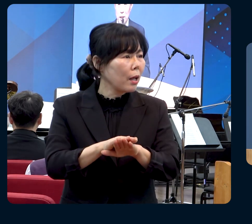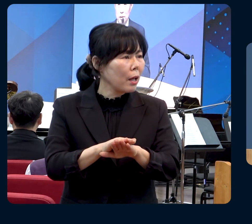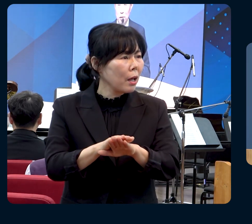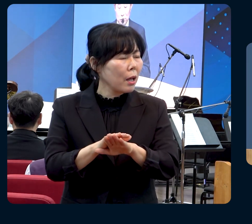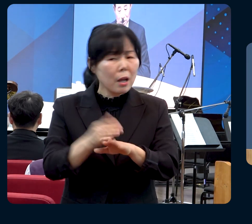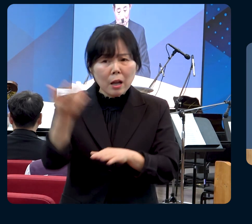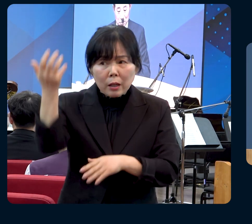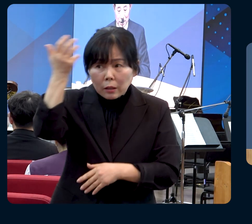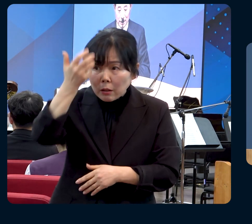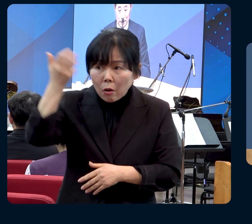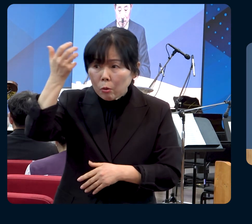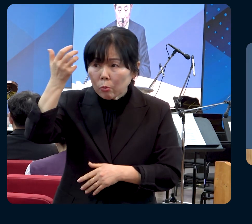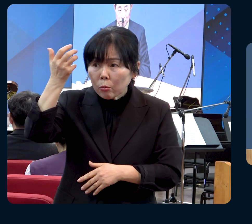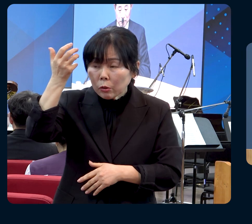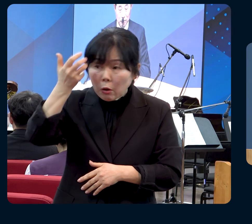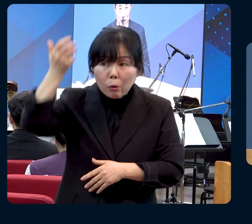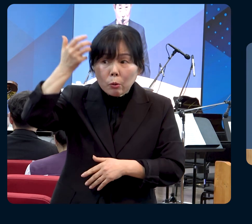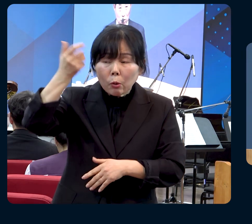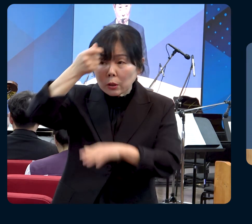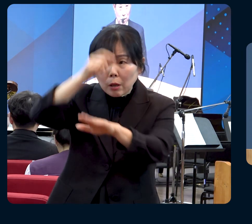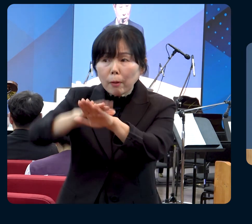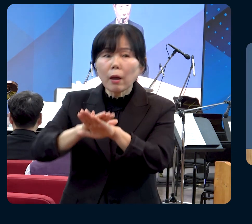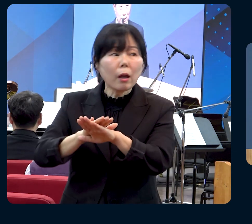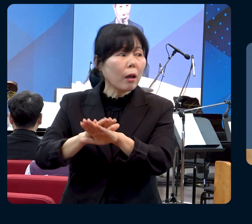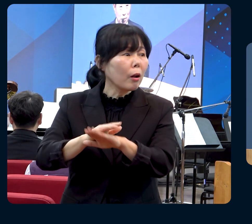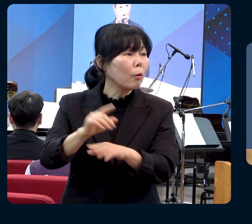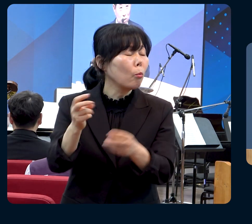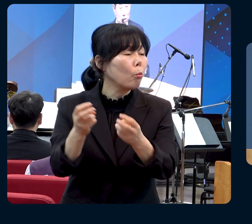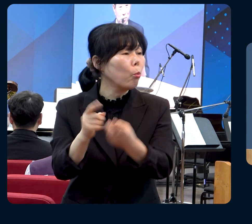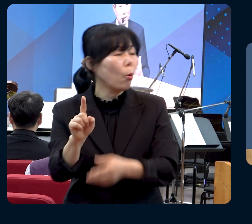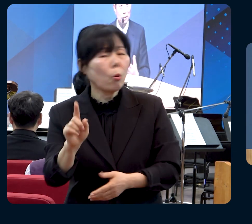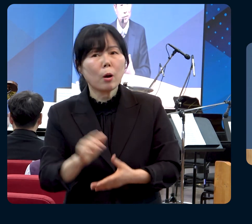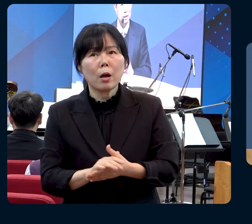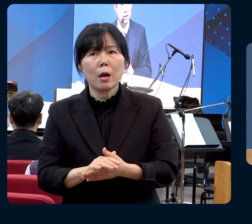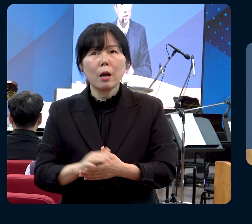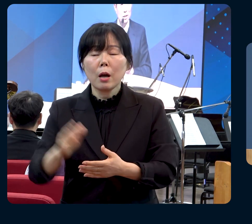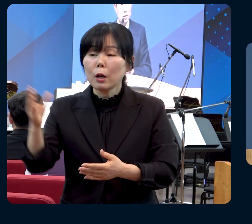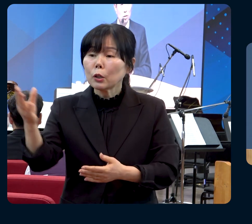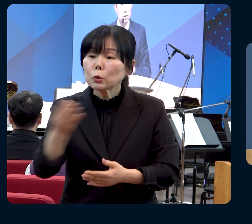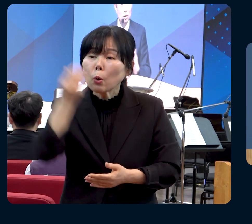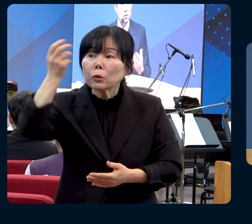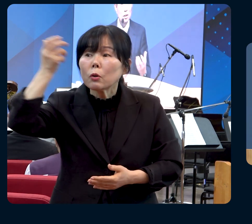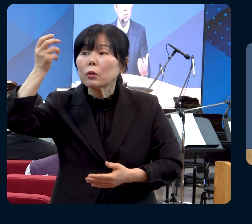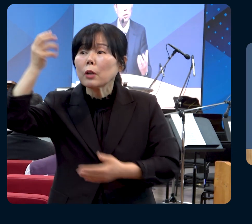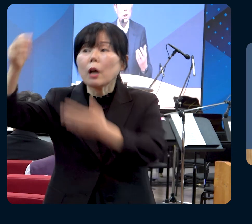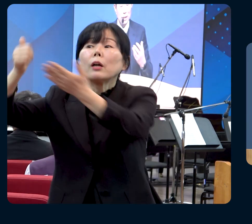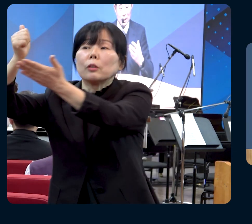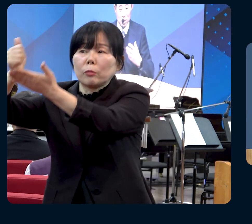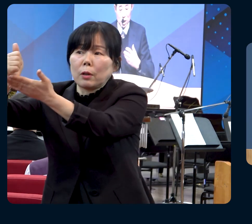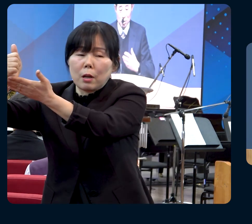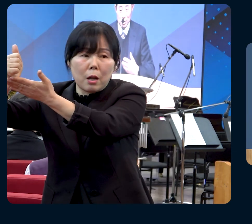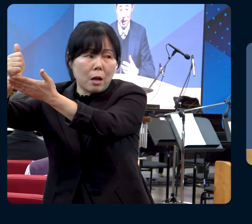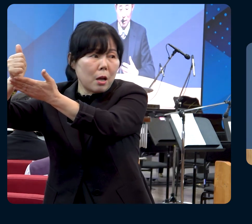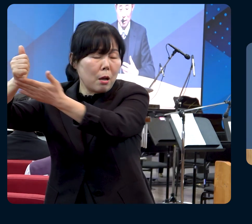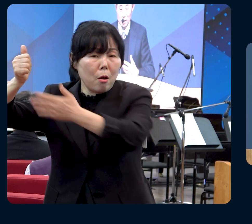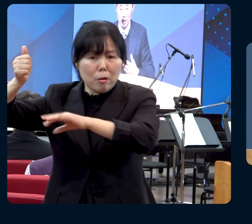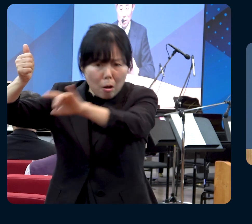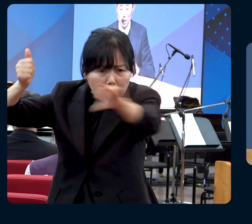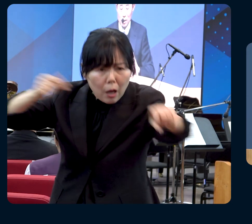드리는 예배는 어떤 예배입니까? 성령은 하나님의 영이십니다. 성령은 우리를